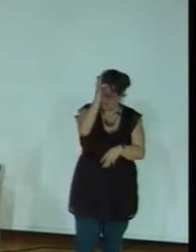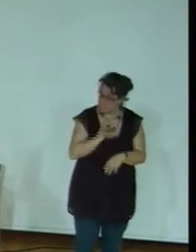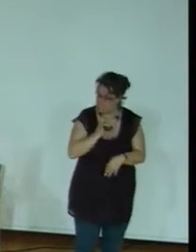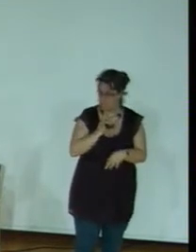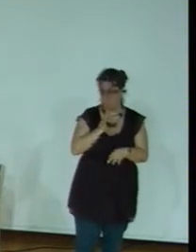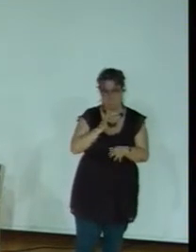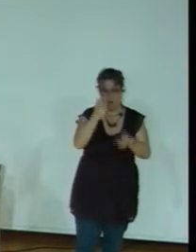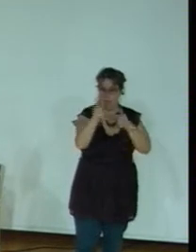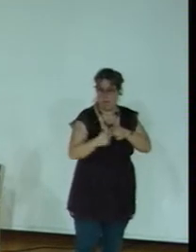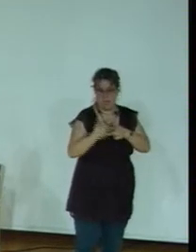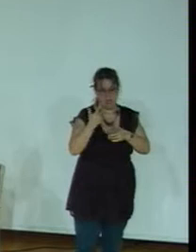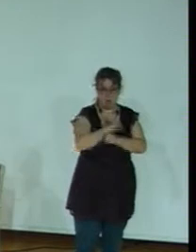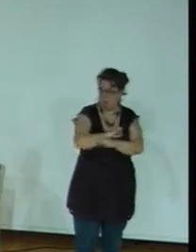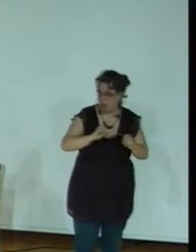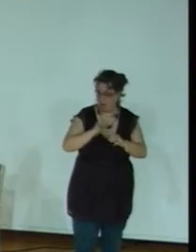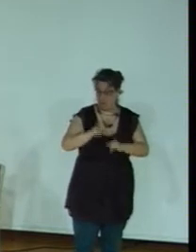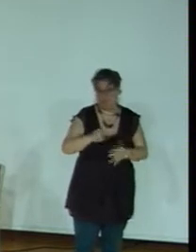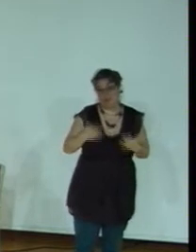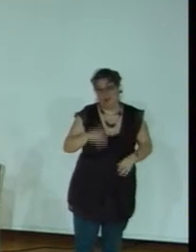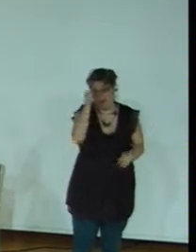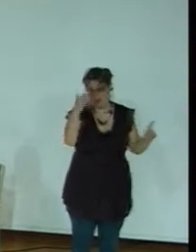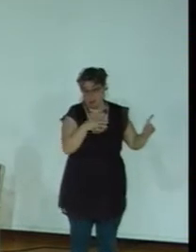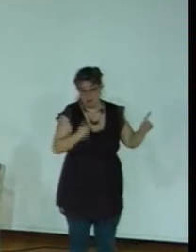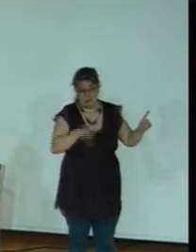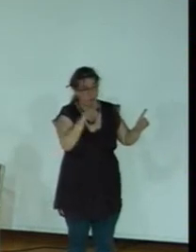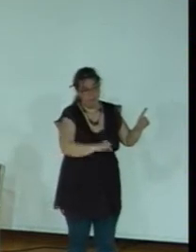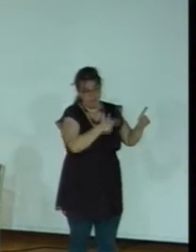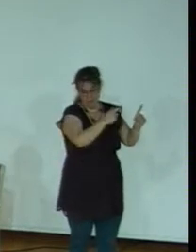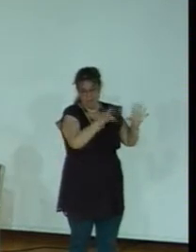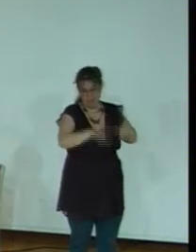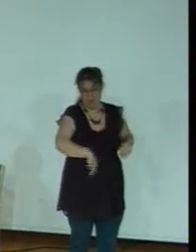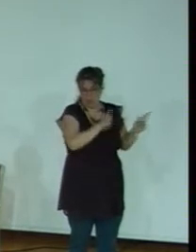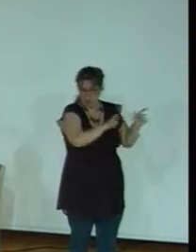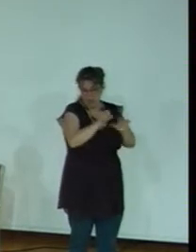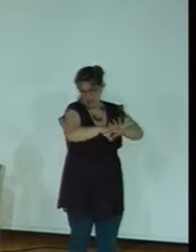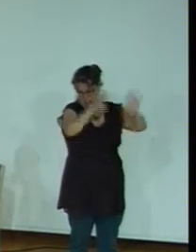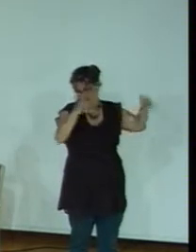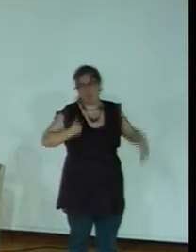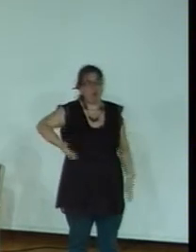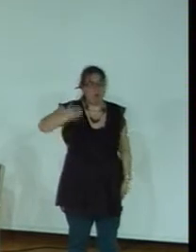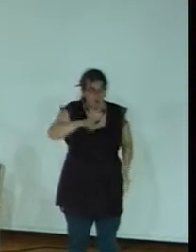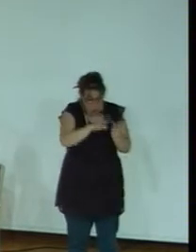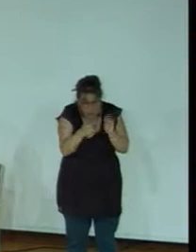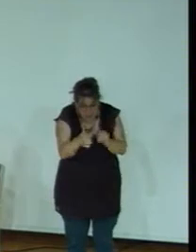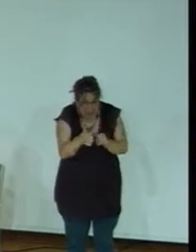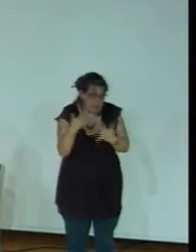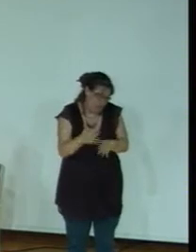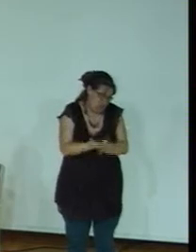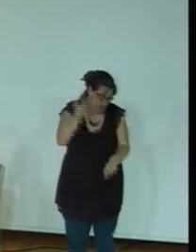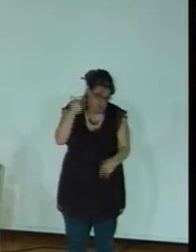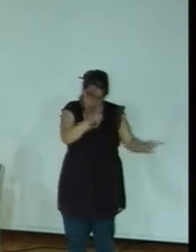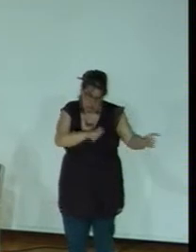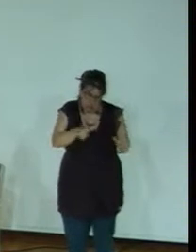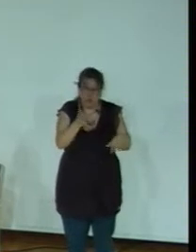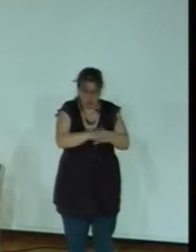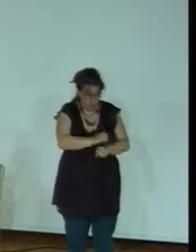ça a été largement prouvé aux États-Unis, où la surveillance massive est déployée depuis, même bien avant les attentats de 2001, mais encore plus depuis, et ça n'a rien